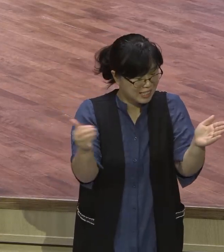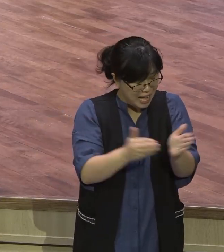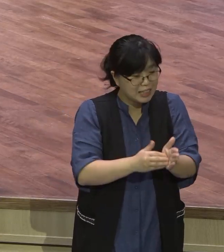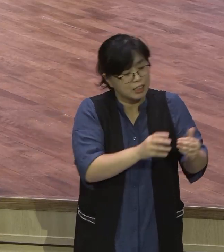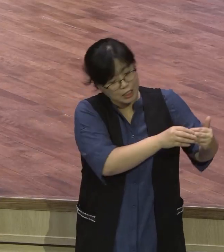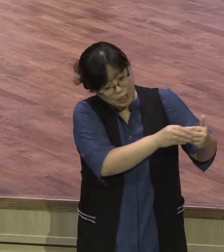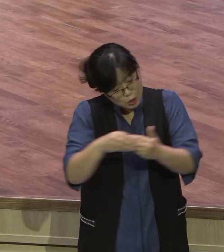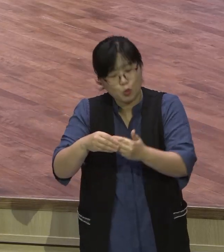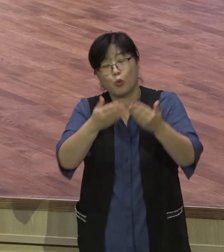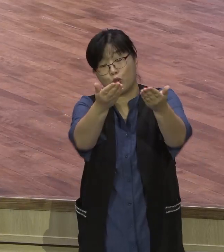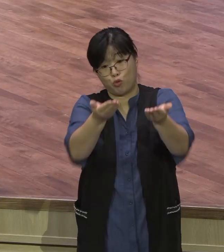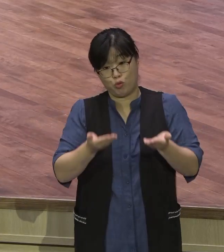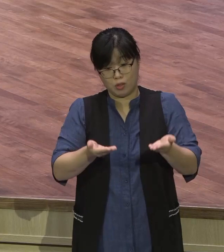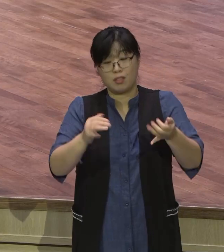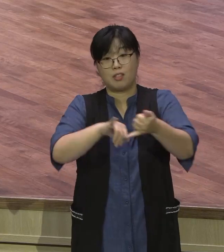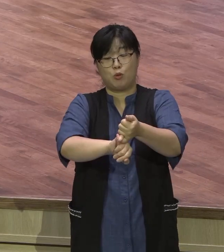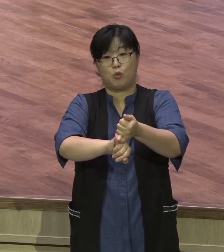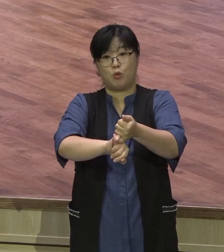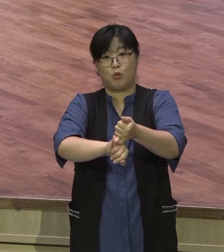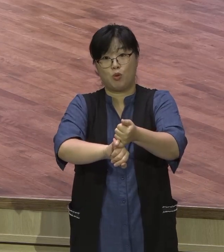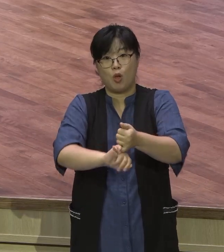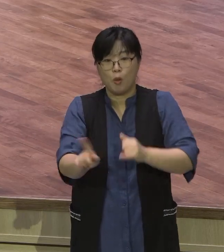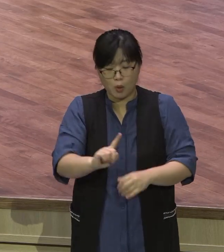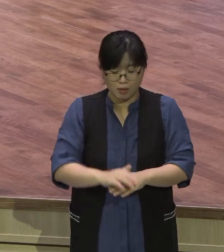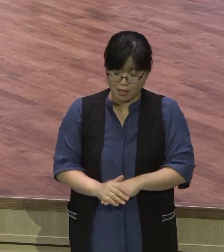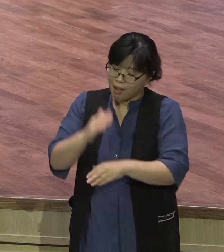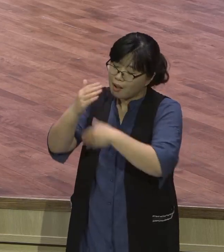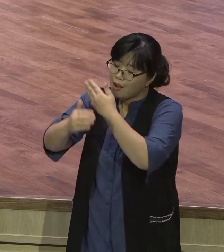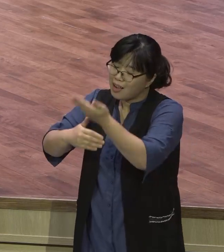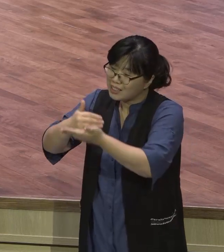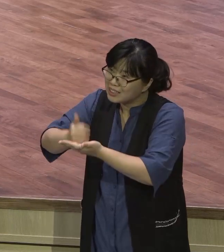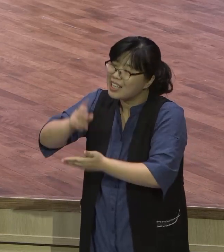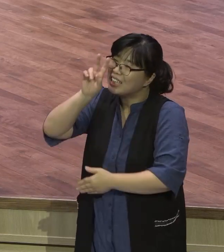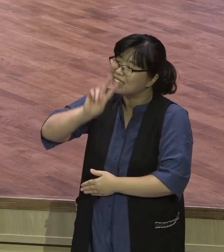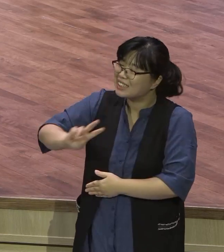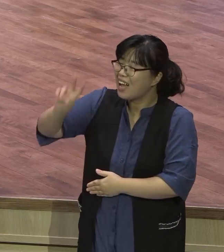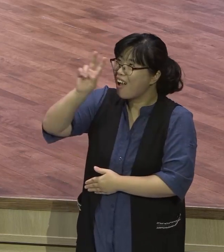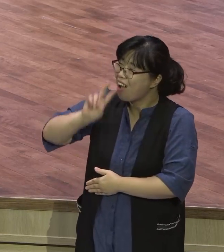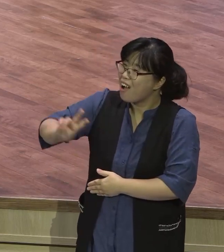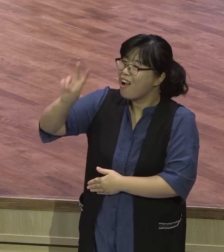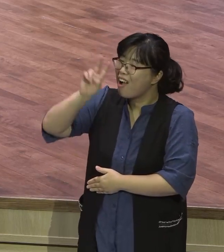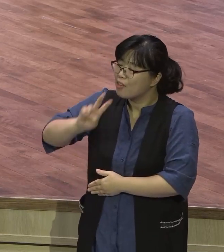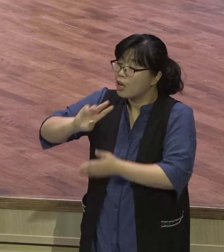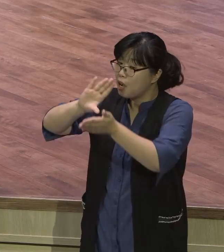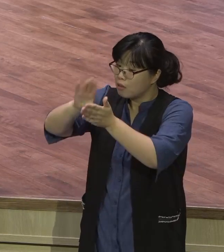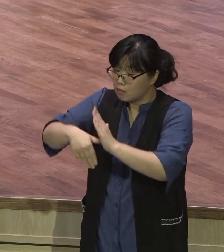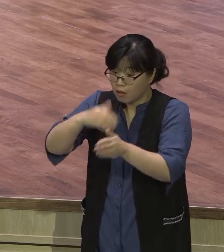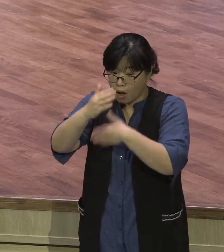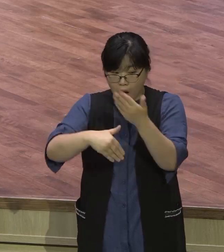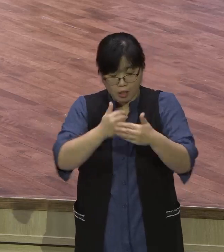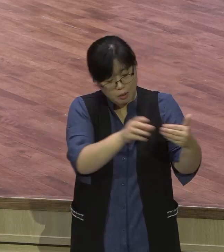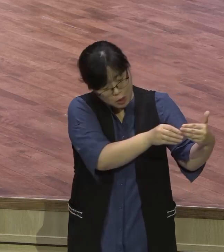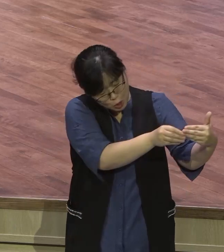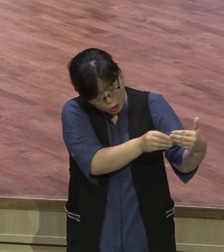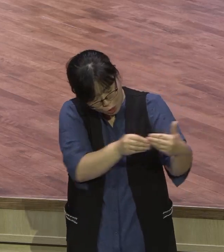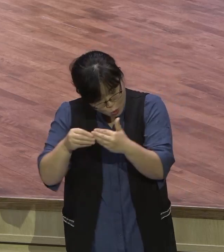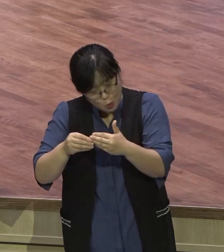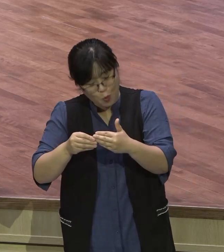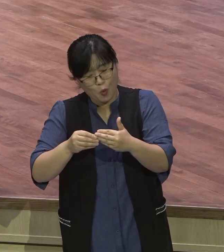하나님을 경애하고 찬양하면 이런 예배자의 삶 속에 모든 축복이 다